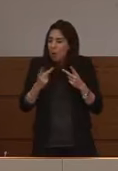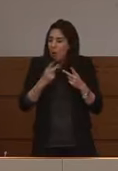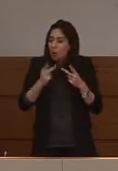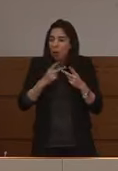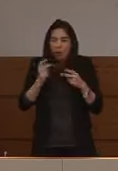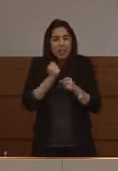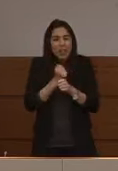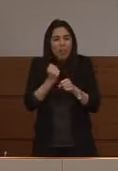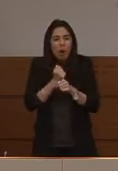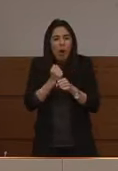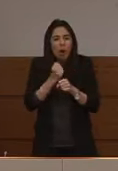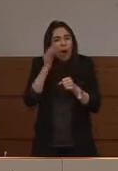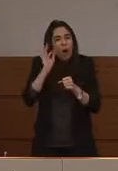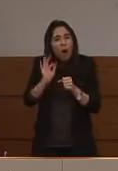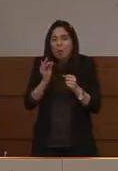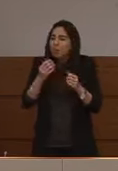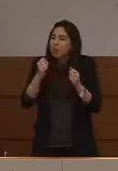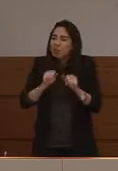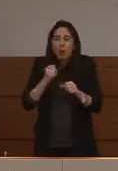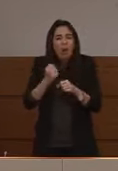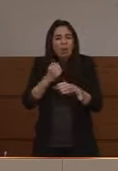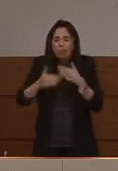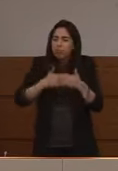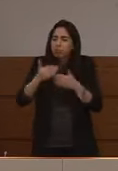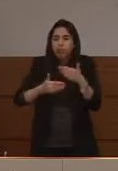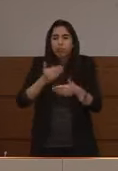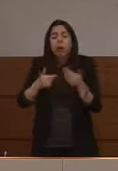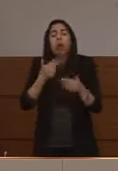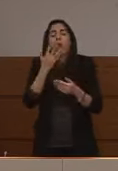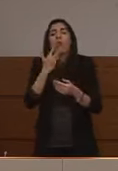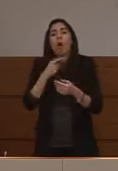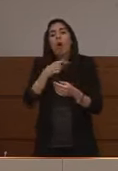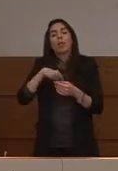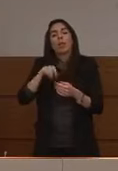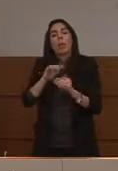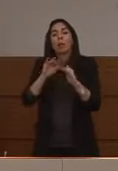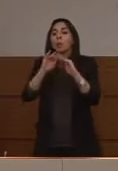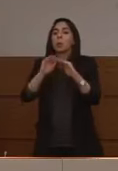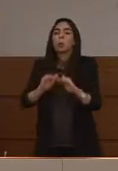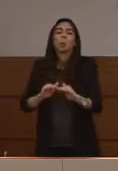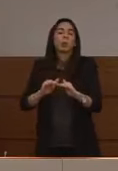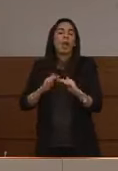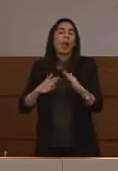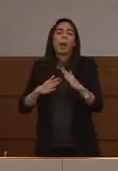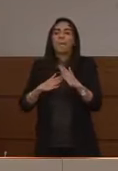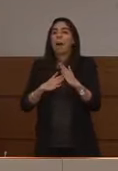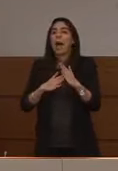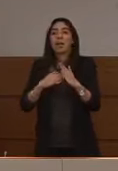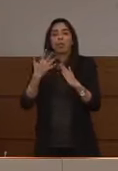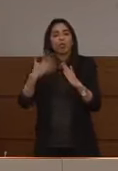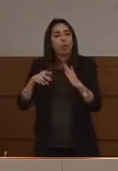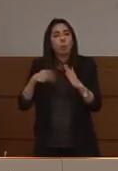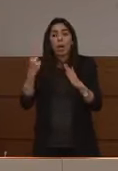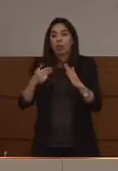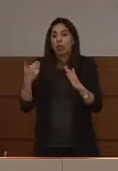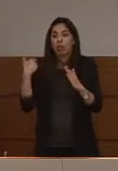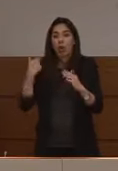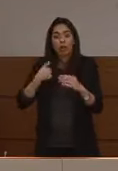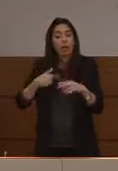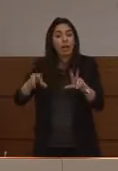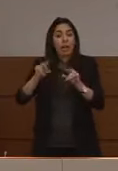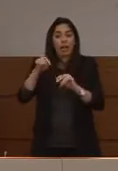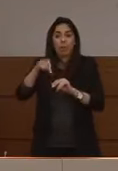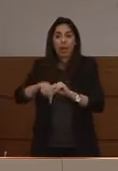miglior modo possibile e l'ho già detto due giorni fa lo ripeto adesso questo al centro